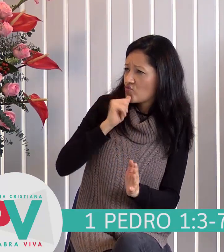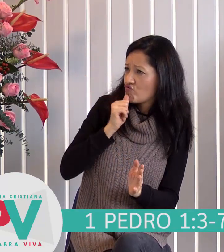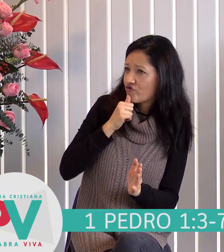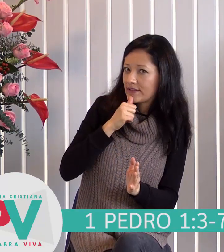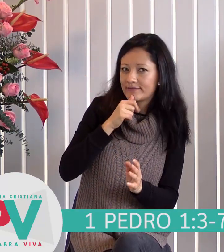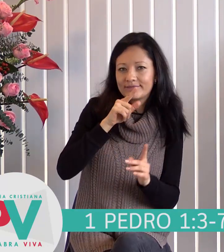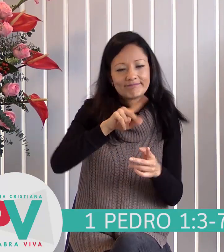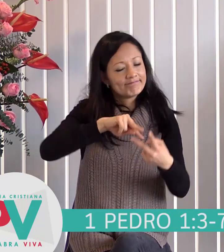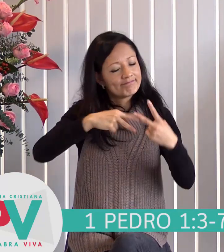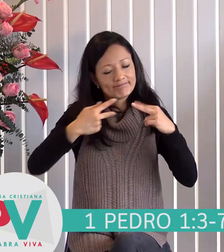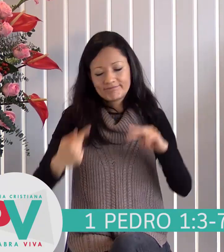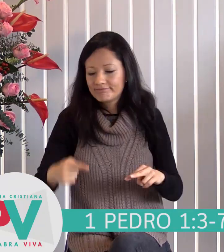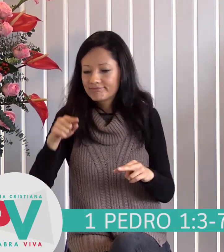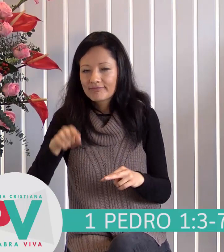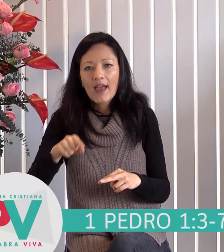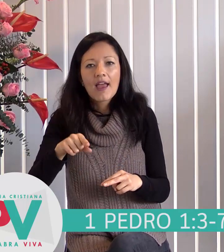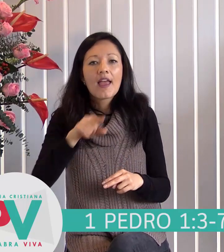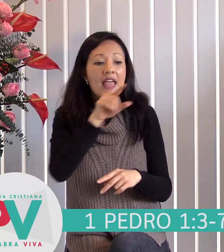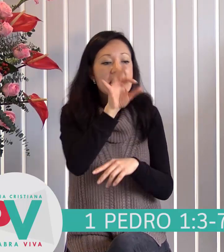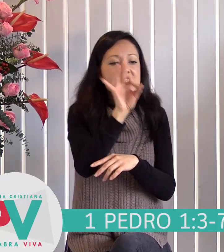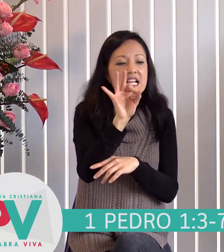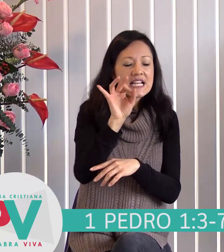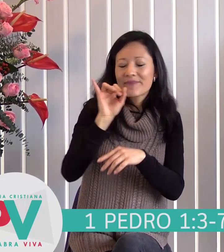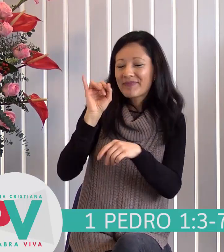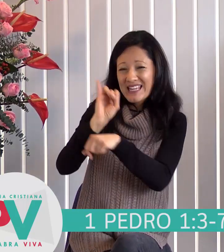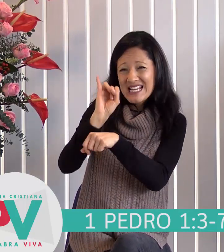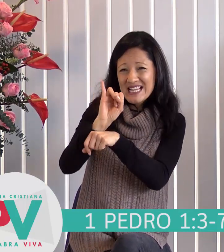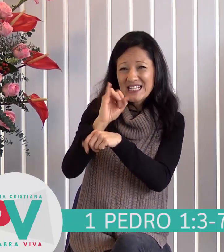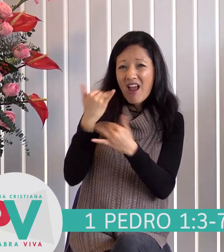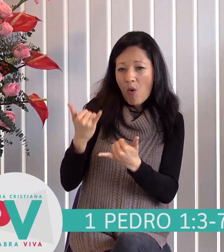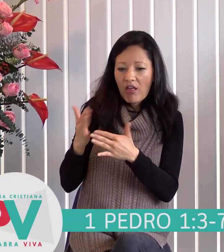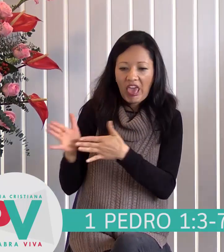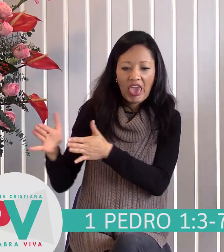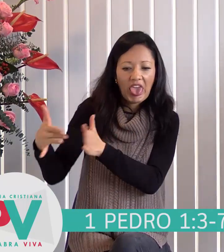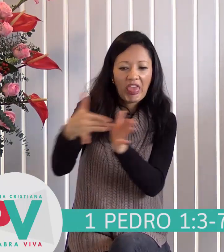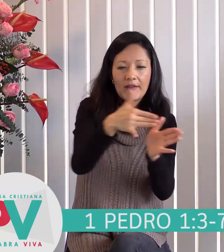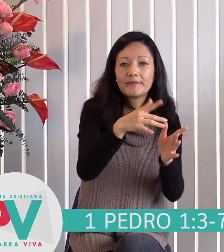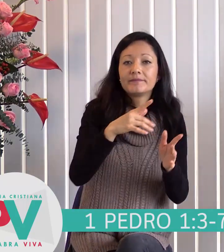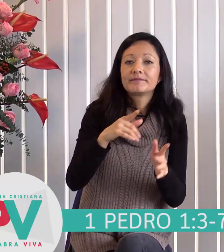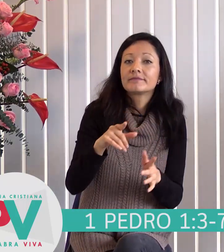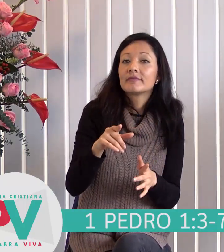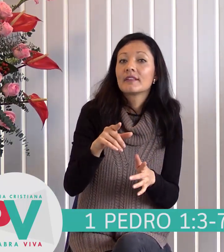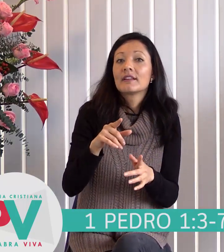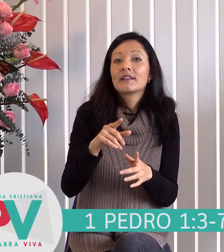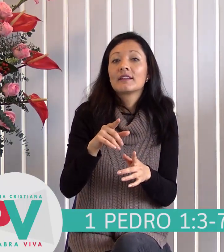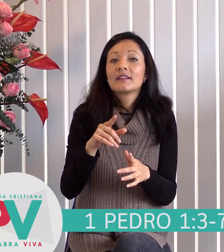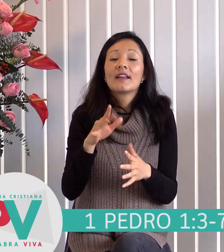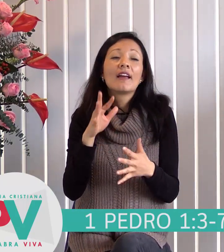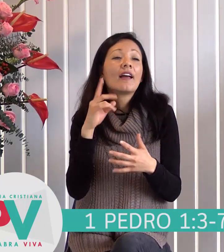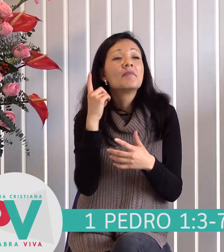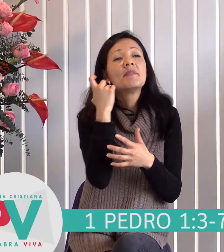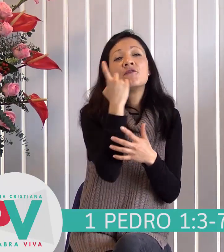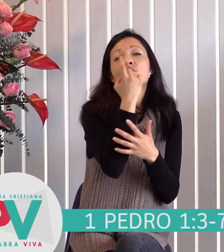Pues sepa, eso es lo que predica la gran ramera. Solamente perfumes y deleites.